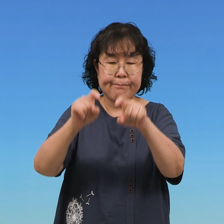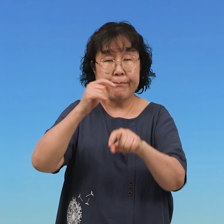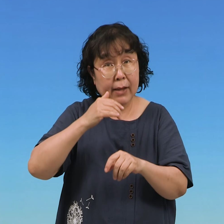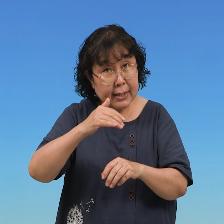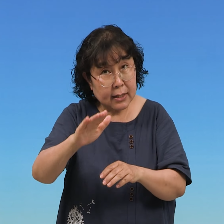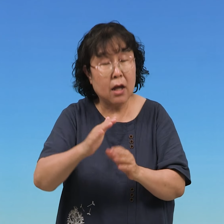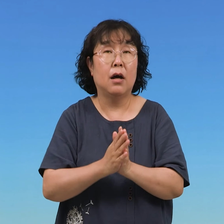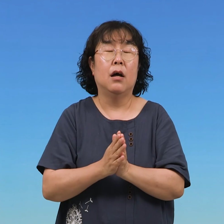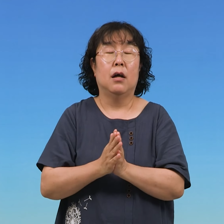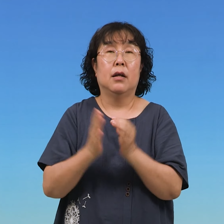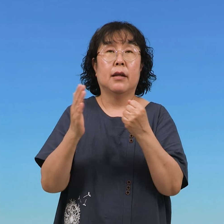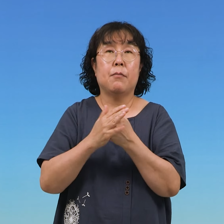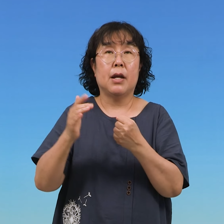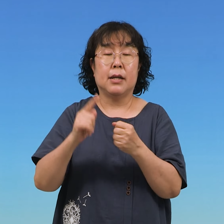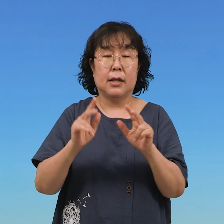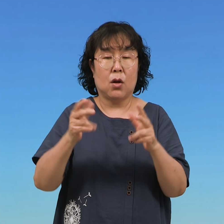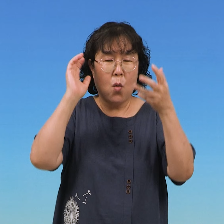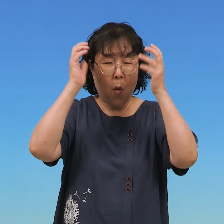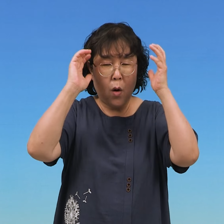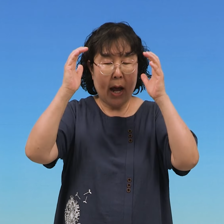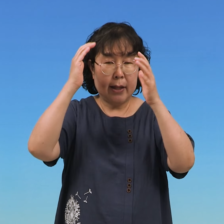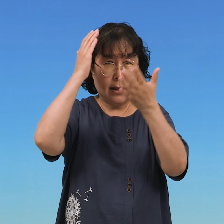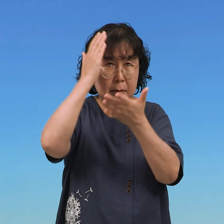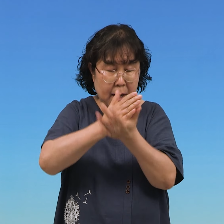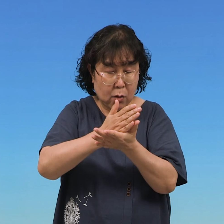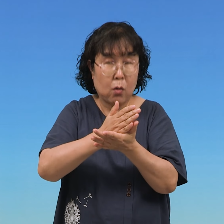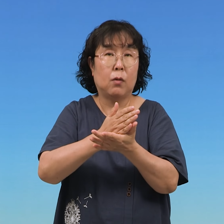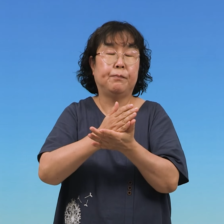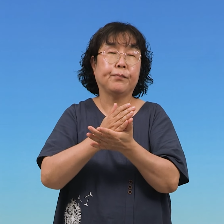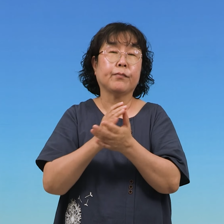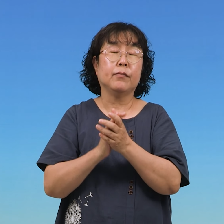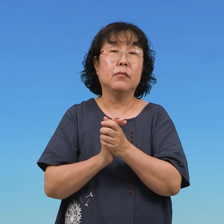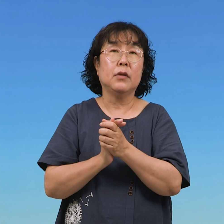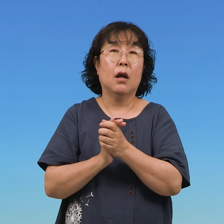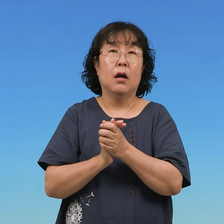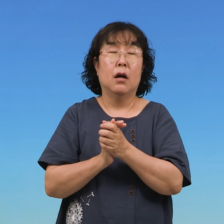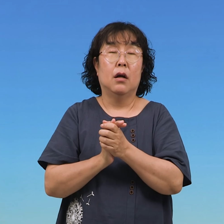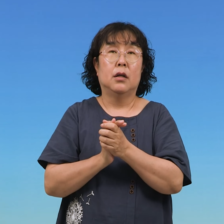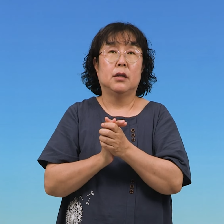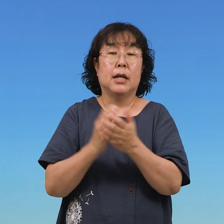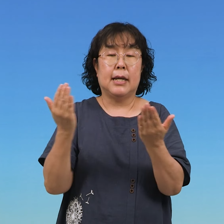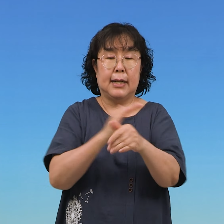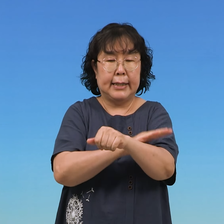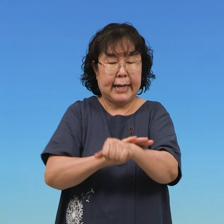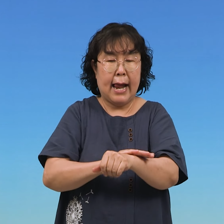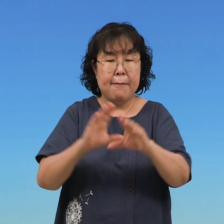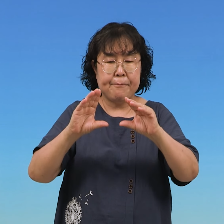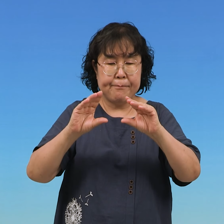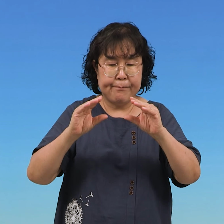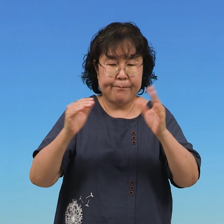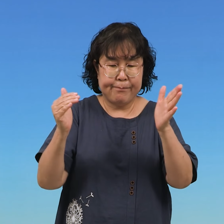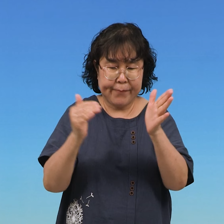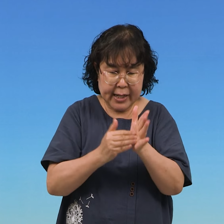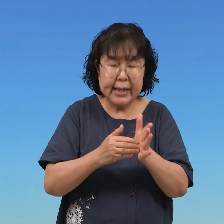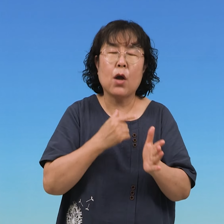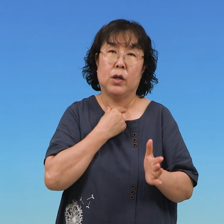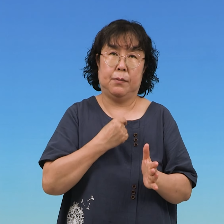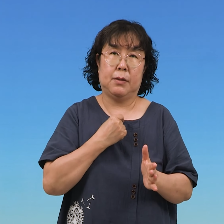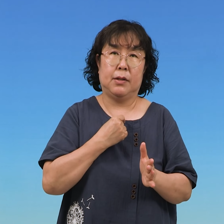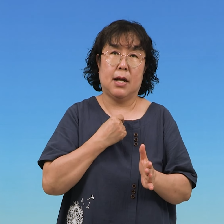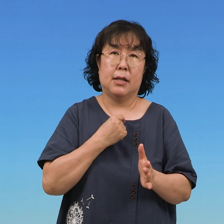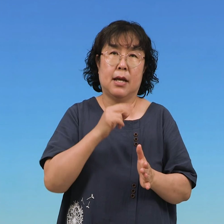그 대신에 제가 아까 일부 예배 때 그런 이야기를 했습니다. 그러면 5,000명 이하가 되는 게